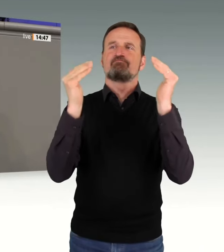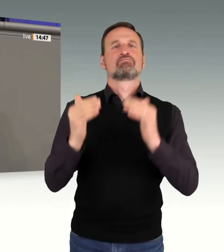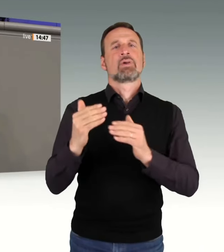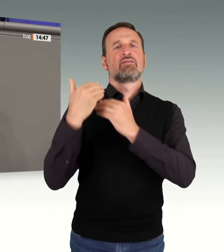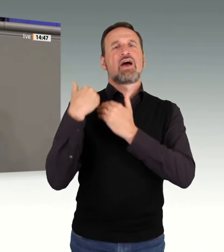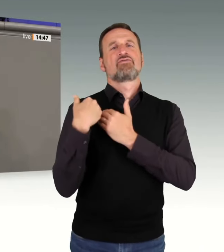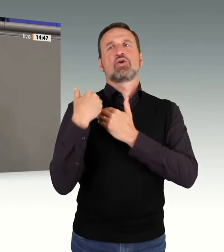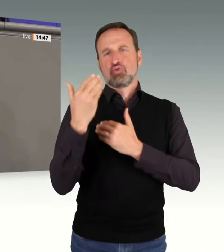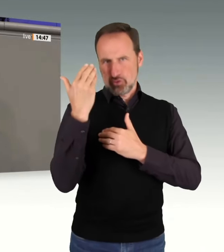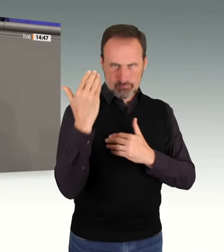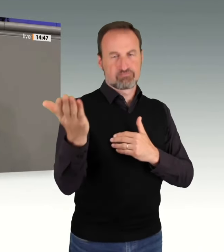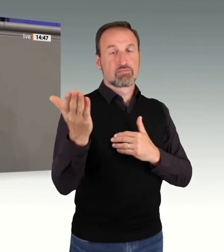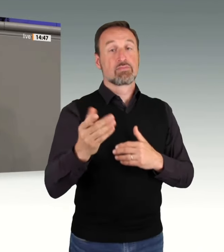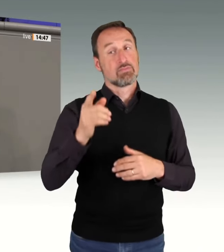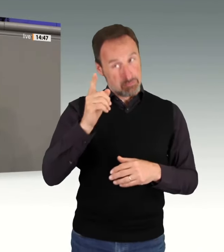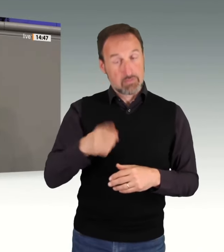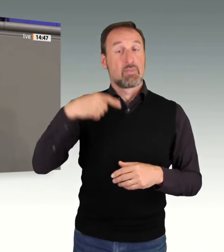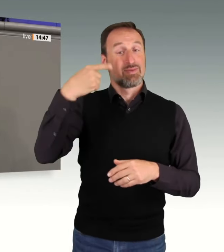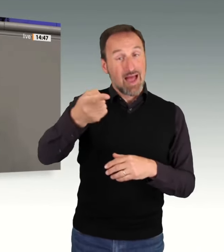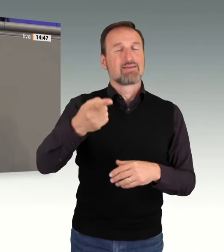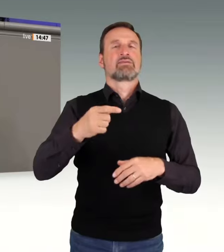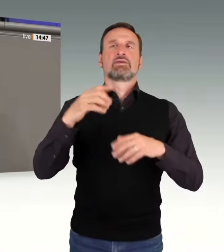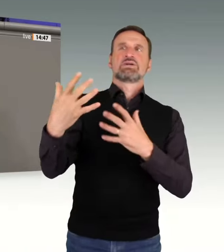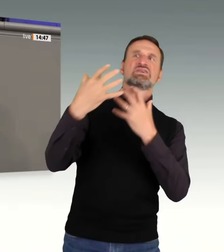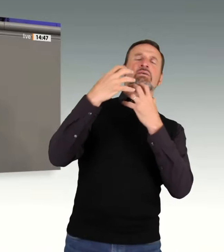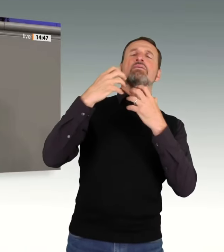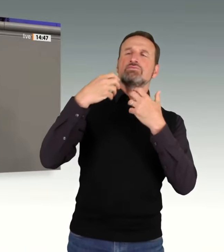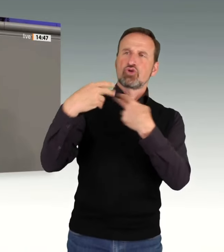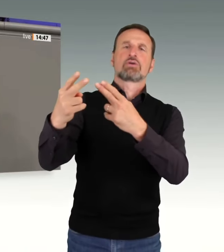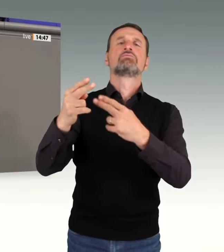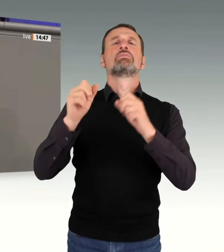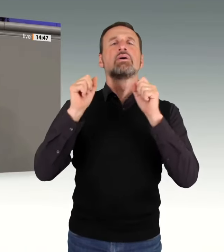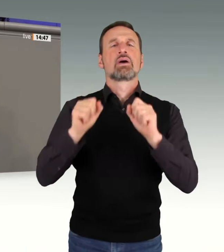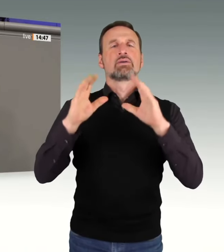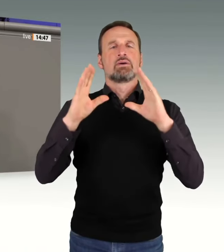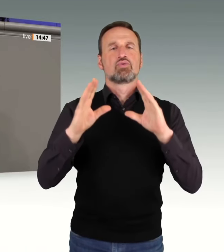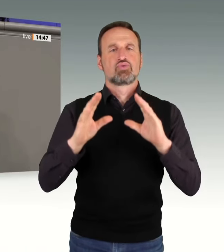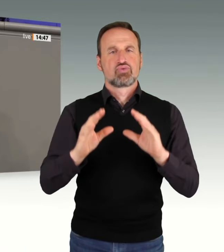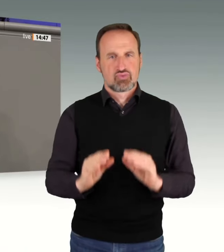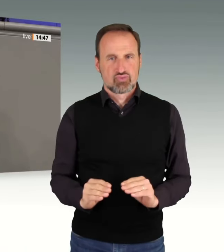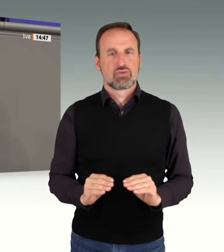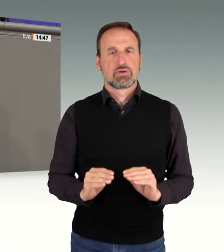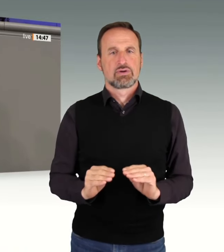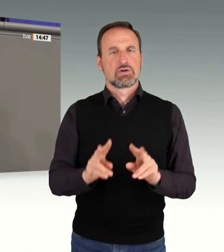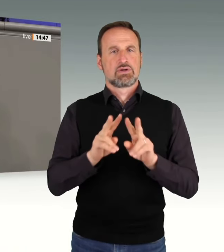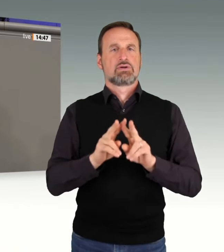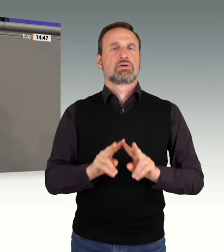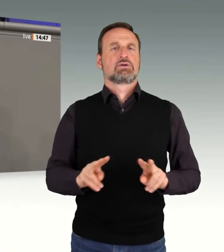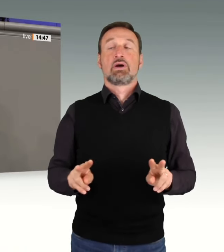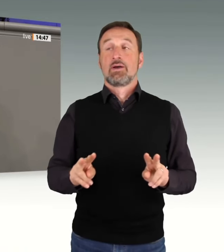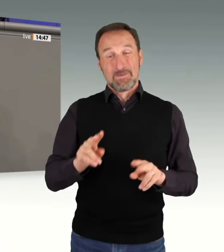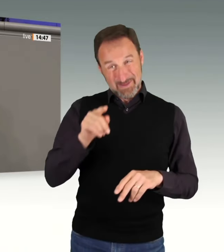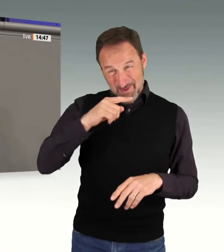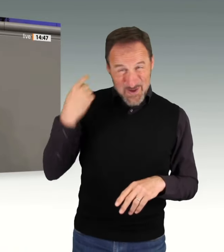der Aggression. Russland muss durch dieses durchgehen, durch die volle und grundsätzliche